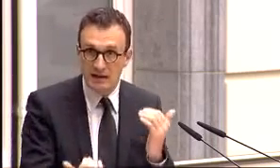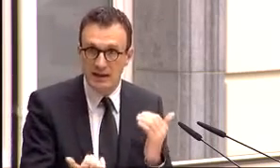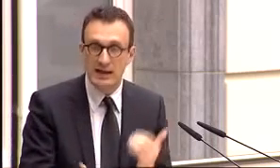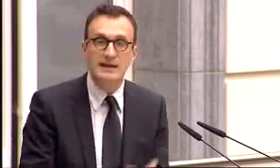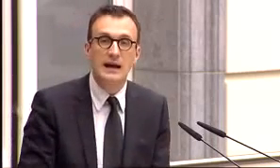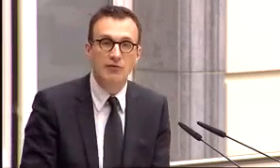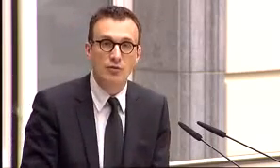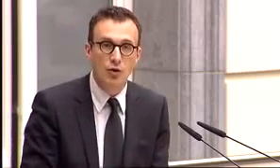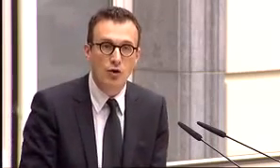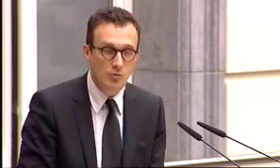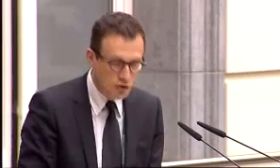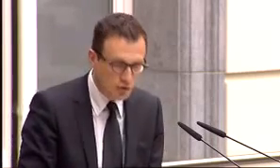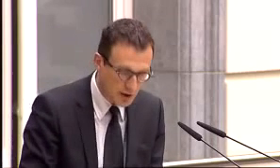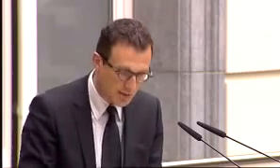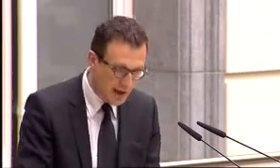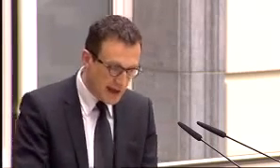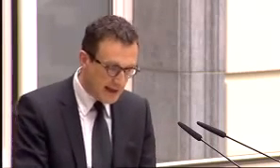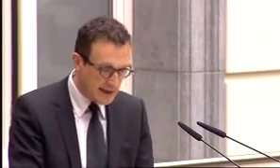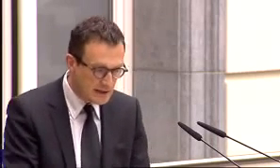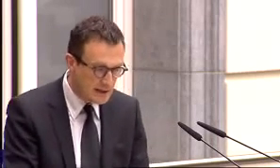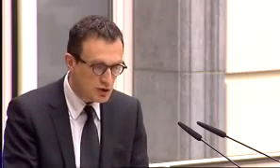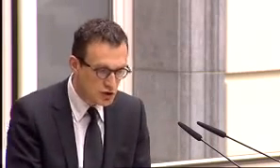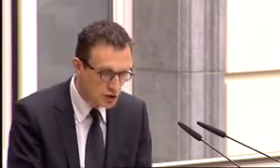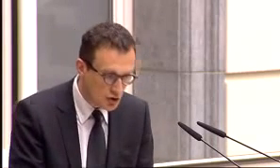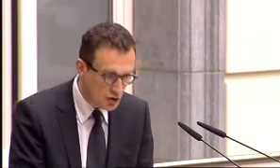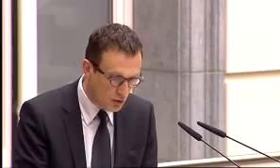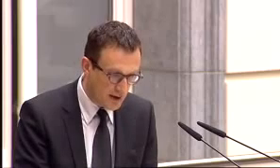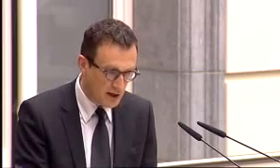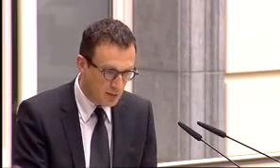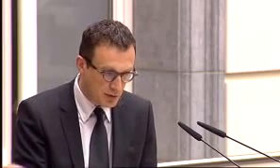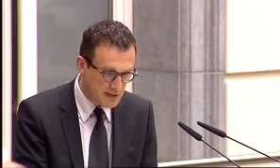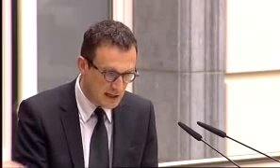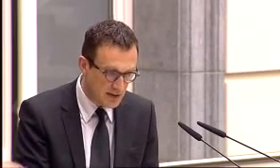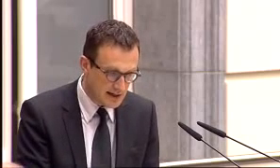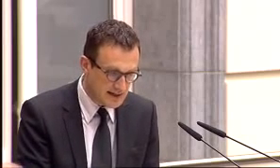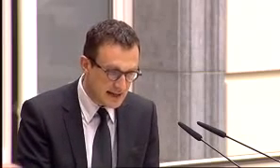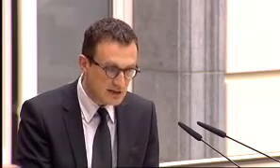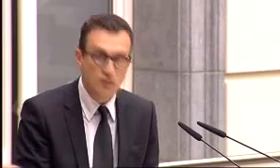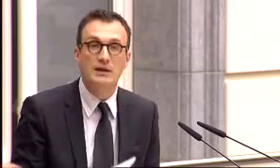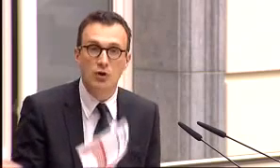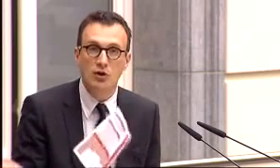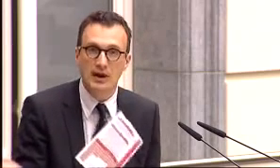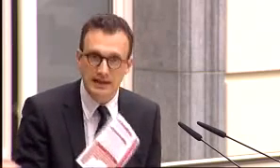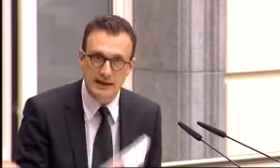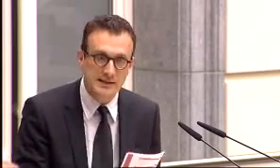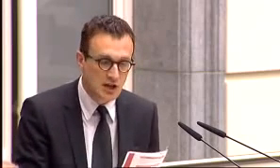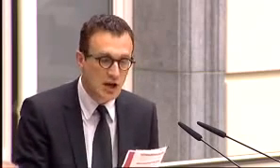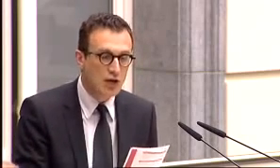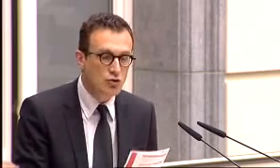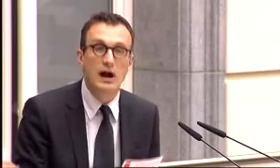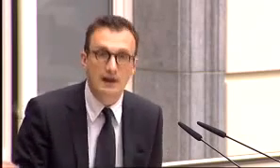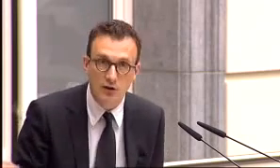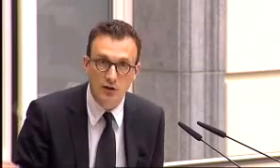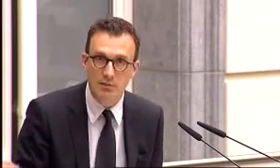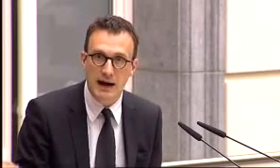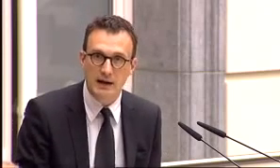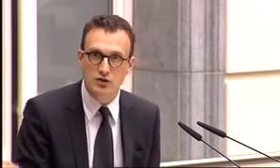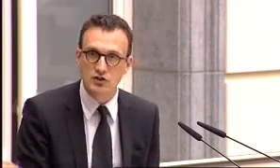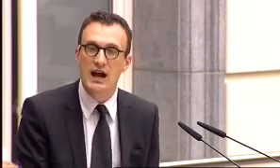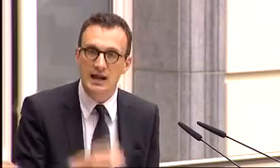en die afgewogen moeten worden. Ik lees in de brochure ook van Plopsaland dat zij zoveel mogelijk attracties toegankelijk willen maken. Dus het